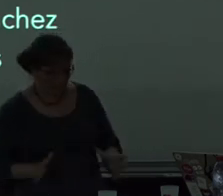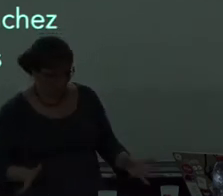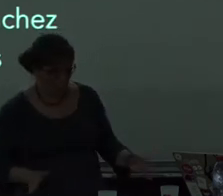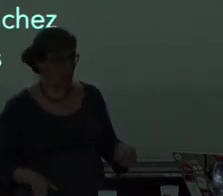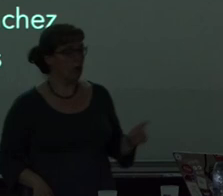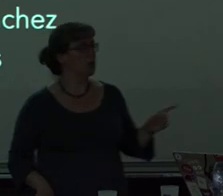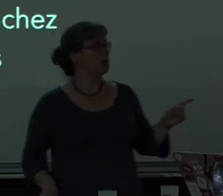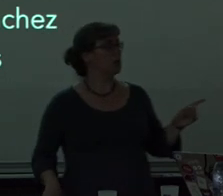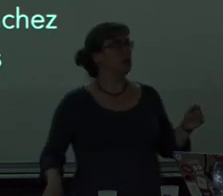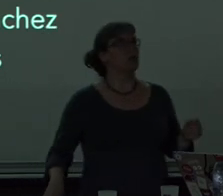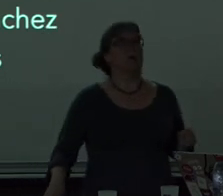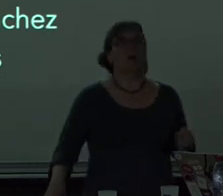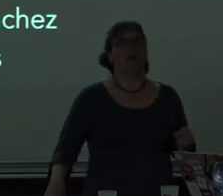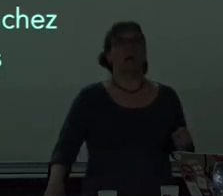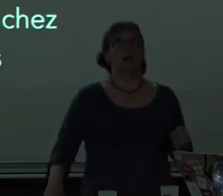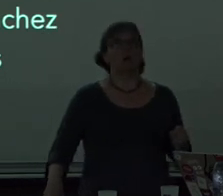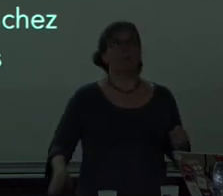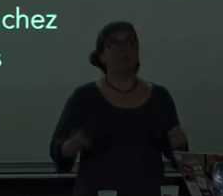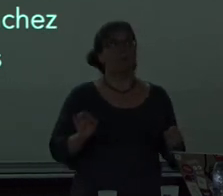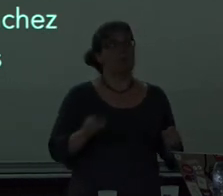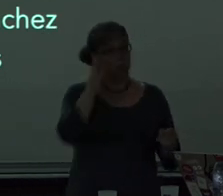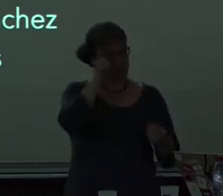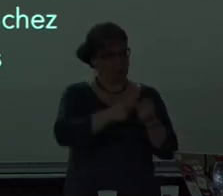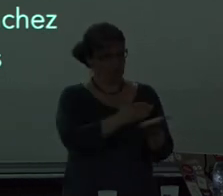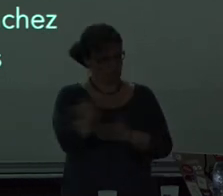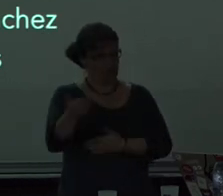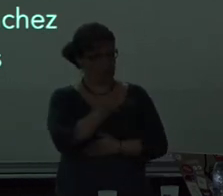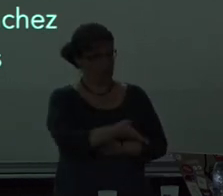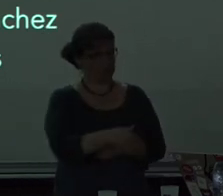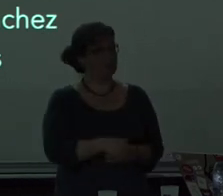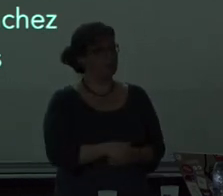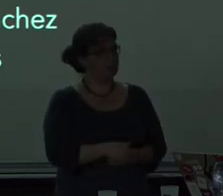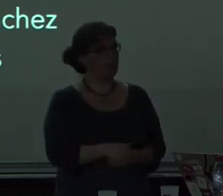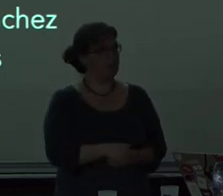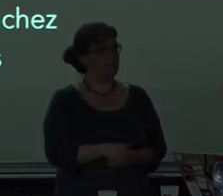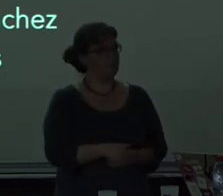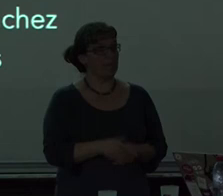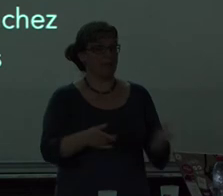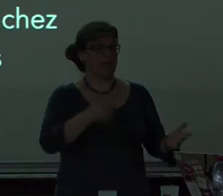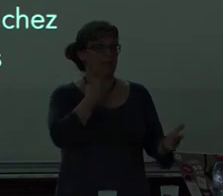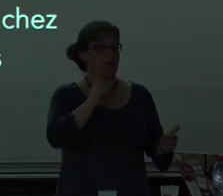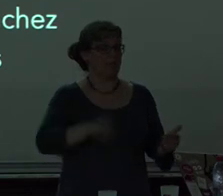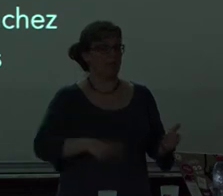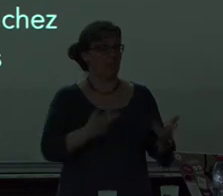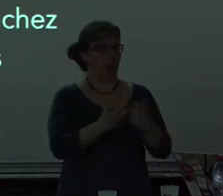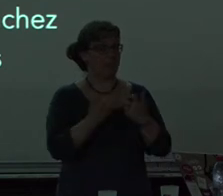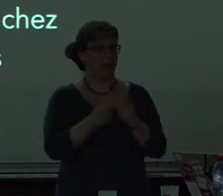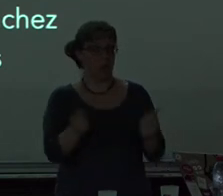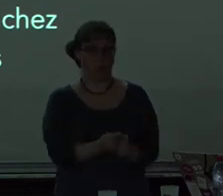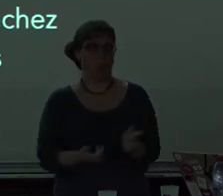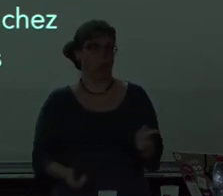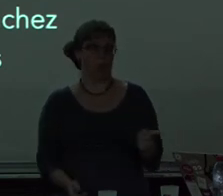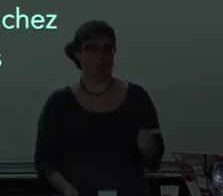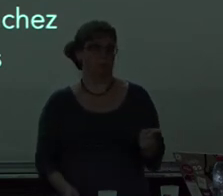Comment je trouve les mini-exemples pour éviter de faire un hors-sujet? Ouais, c'est ça. C'est ça. Faut que les exemples soient assez courts.